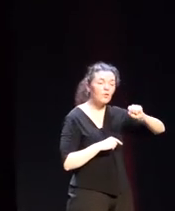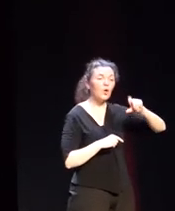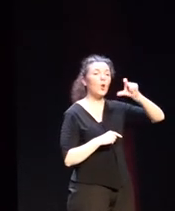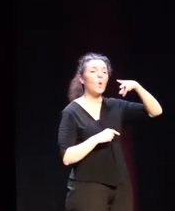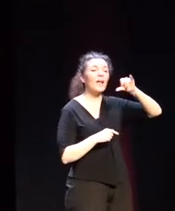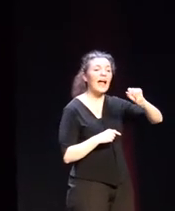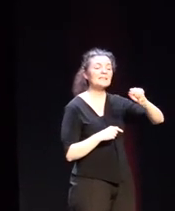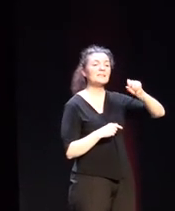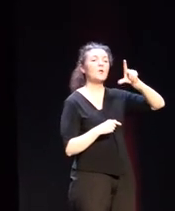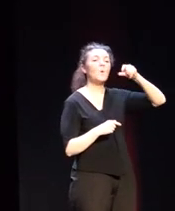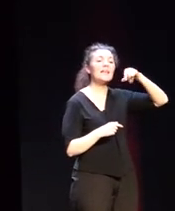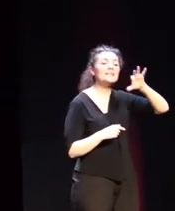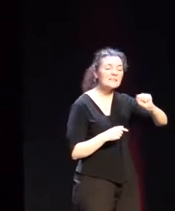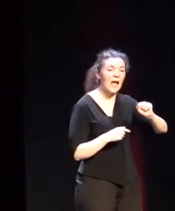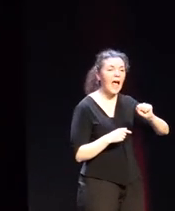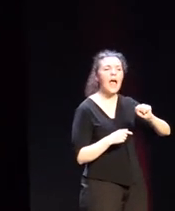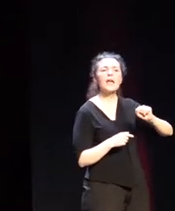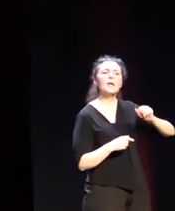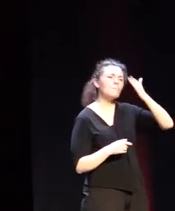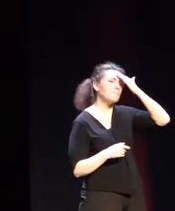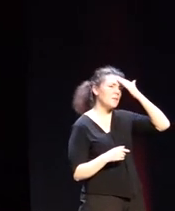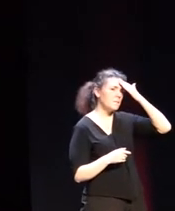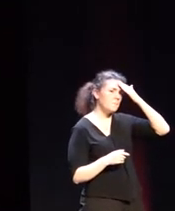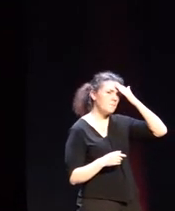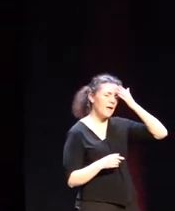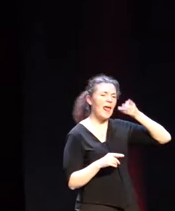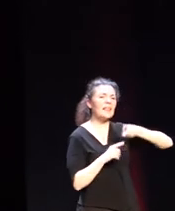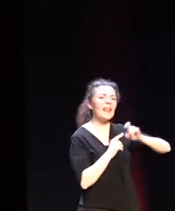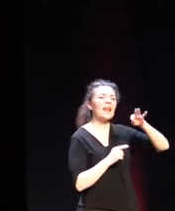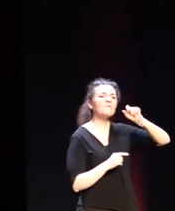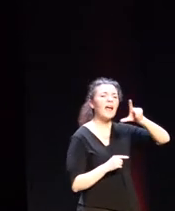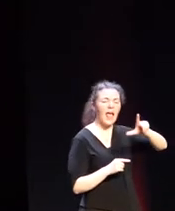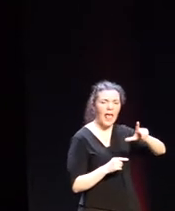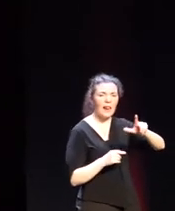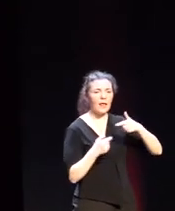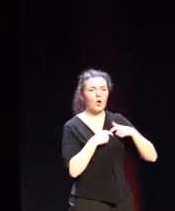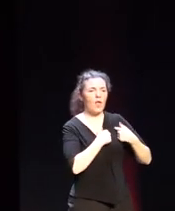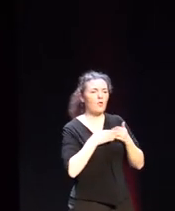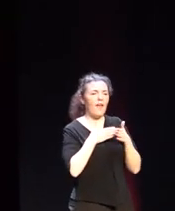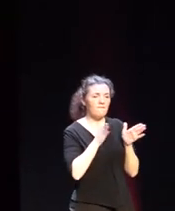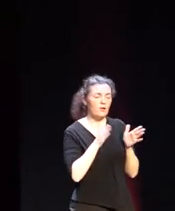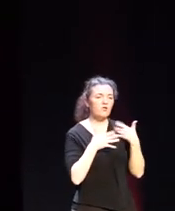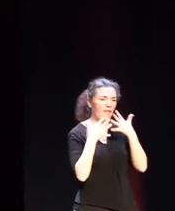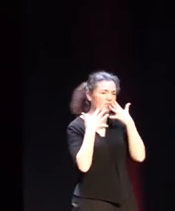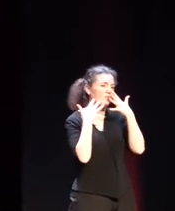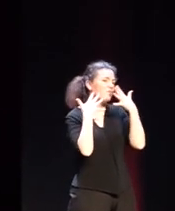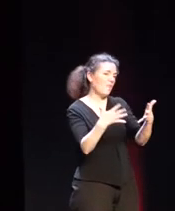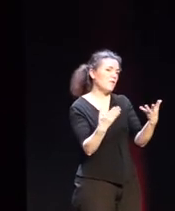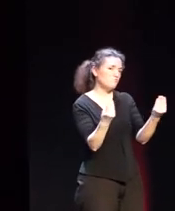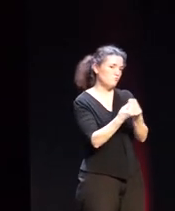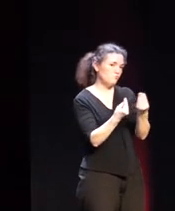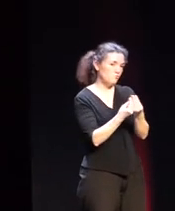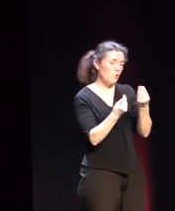y Luisa, y sobre todo al taller Rafael, que me han abierto su corazón. Y llevo ya 10 años con ellos,